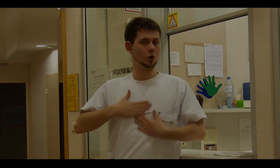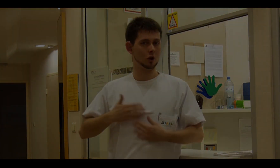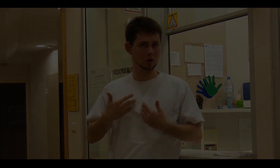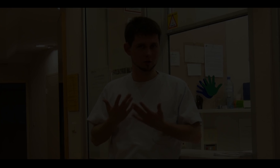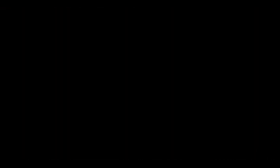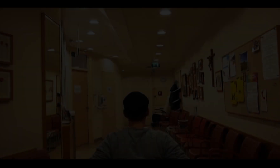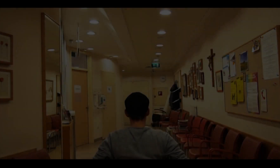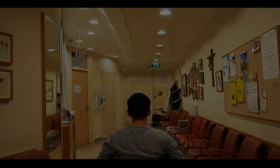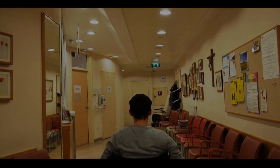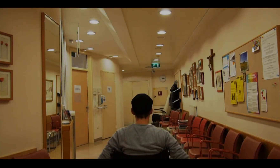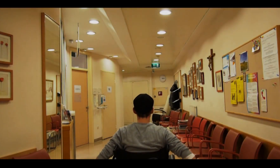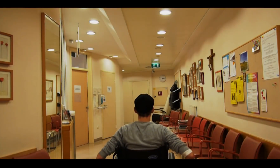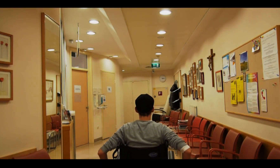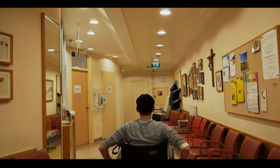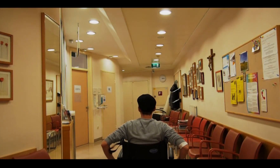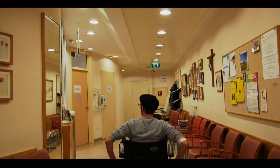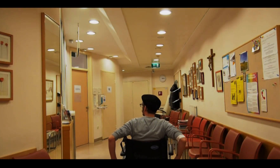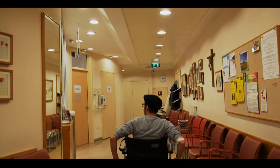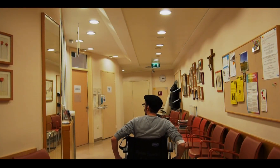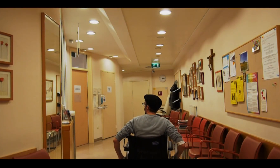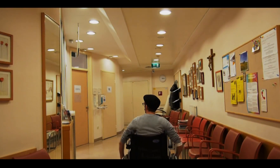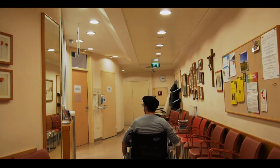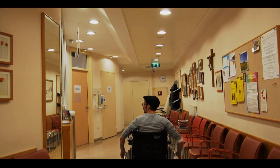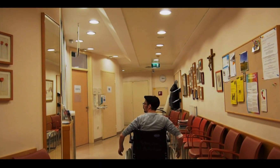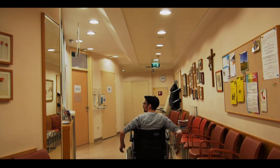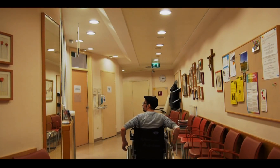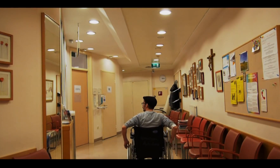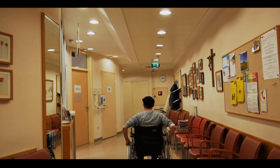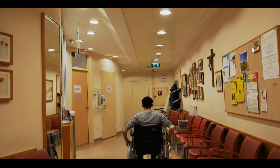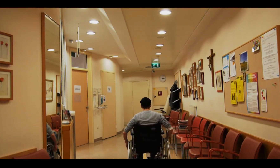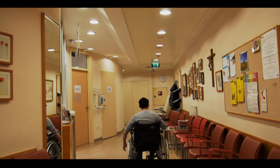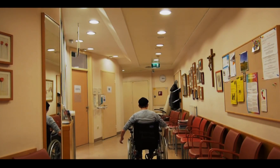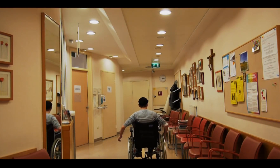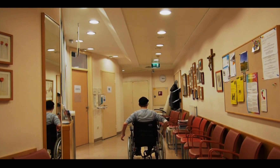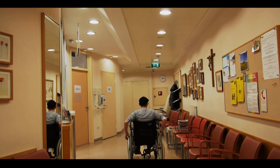Wenn drei, vier oder gar fünf Kolleginnen vor Ort sind, wäre das für die Gehörlosen sehr angenehm.